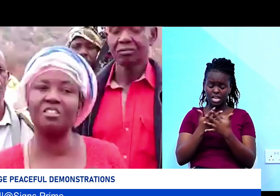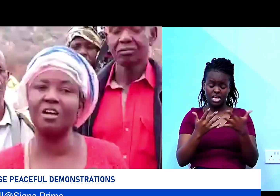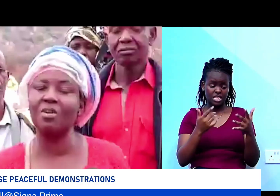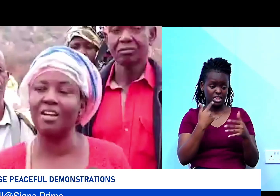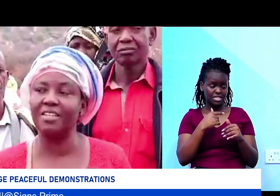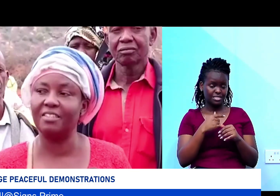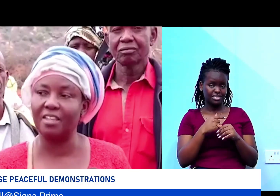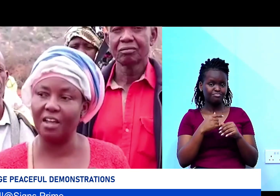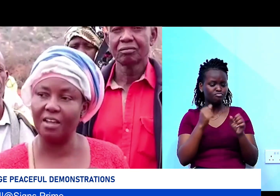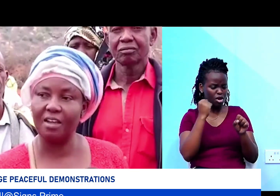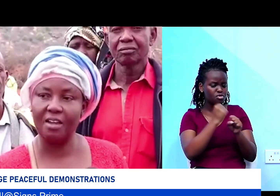kuhusisha wanahisa.